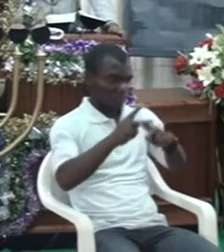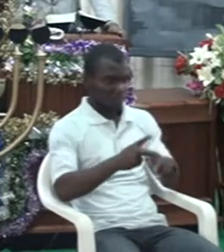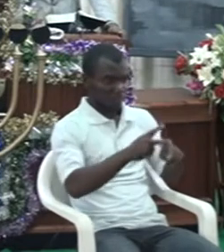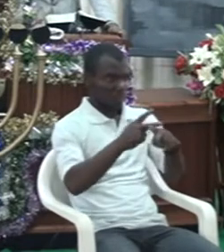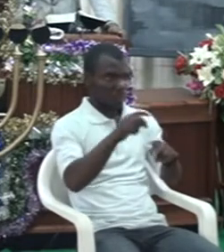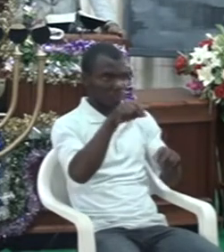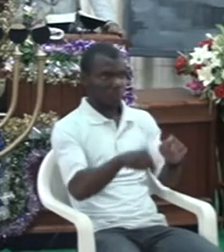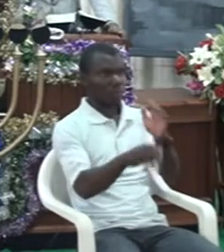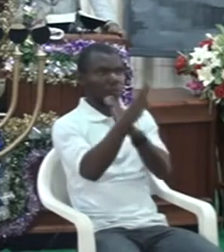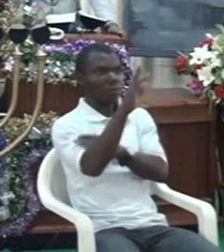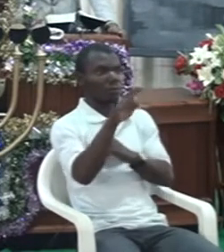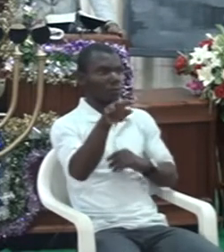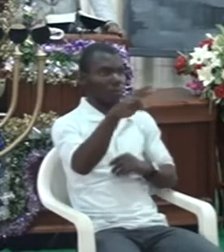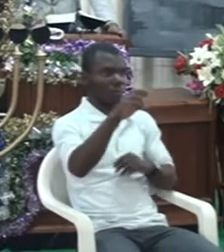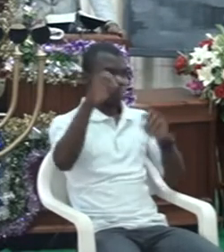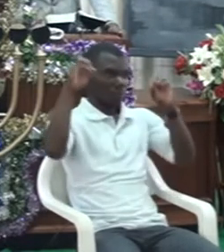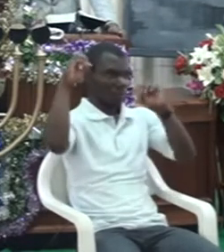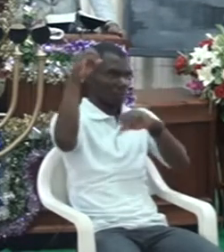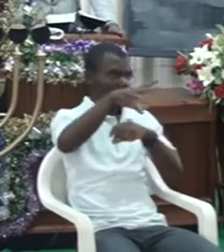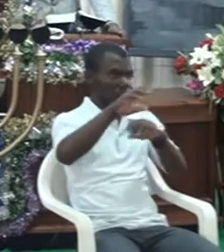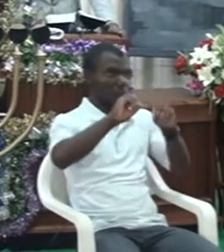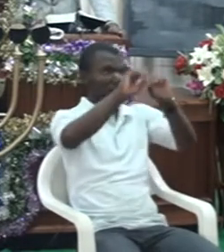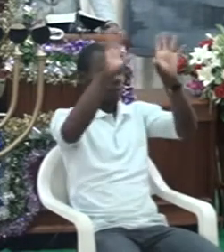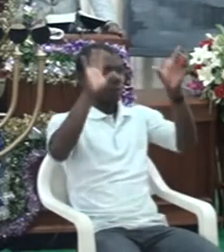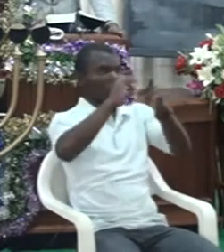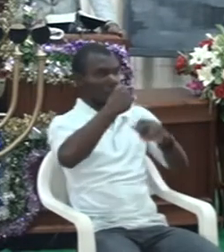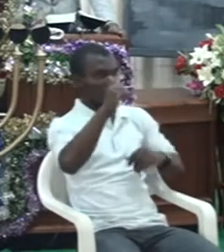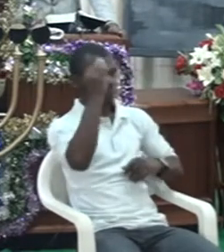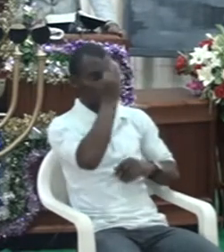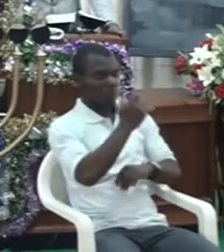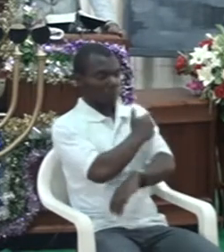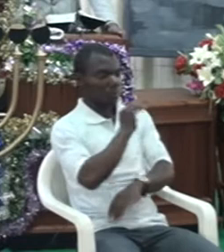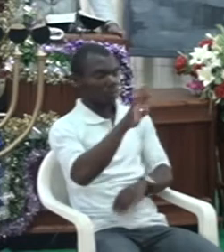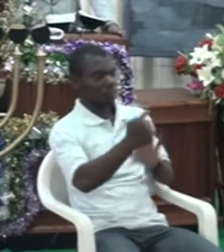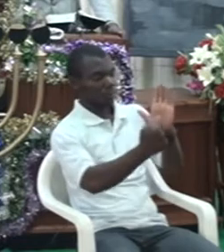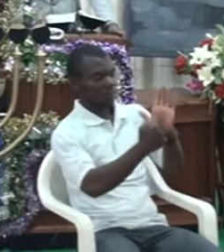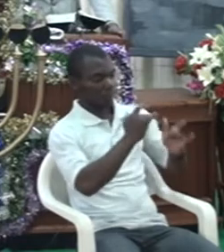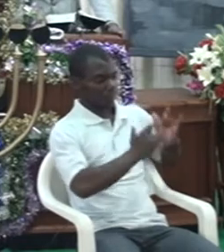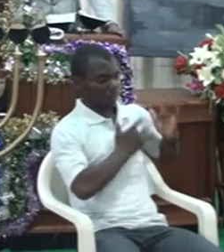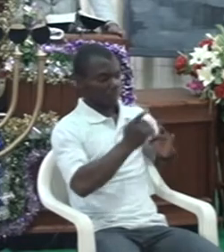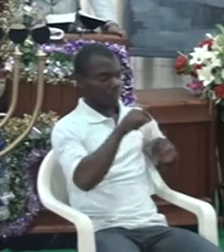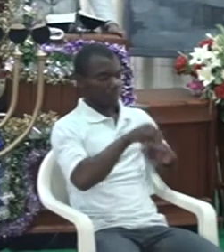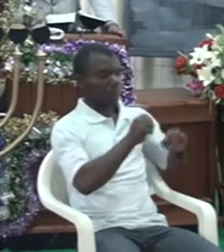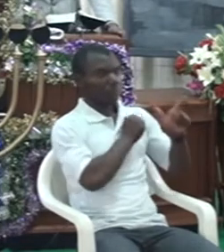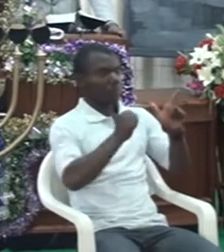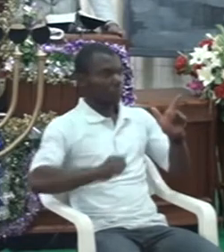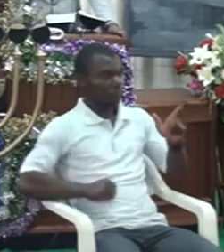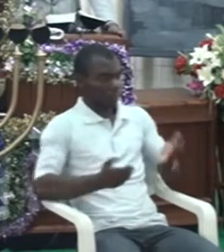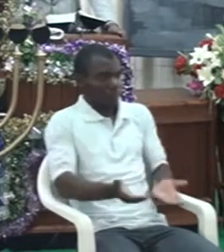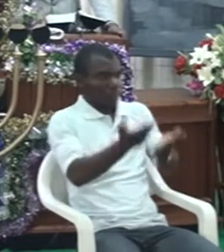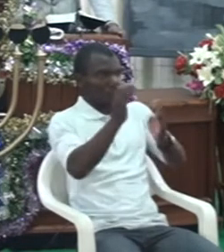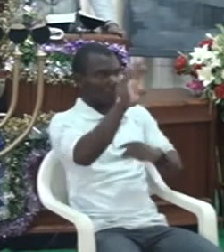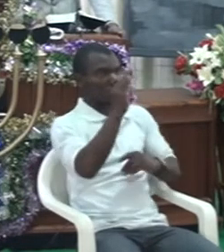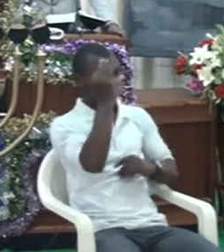Bwana akuangazie nuru ya uso wake na kukuonyesha neema. Bwana anyanyue uso wake